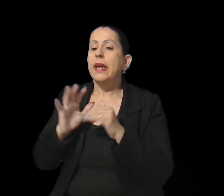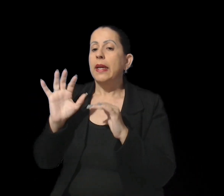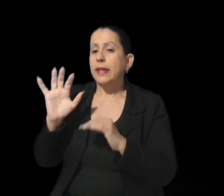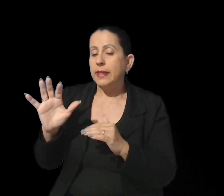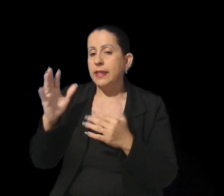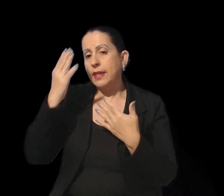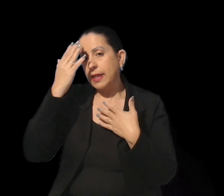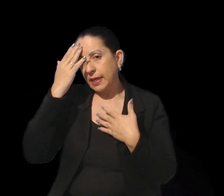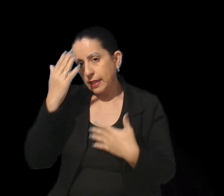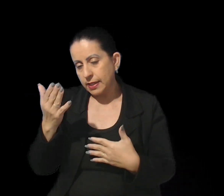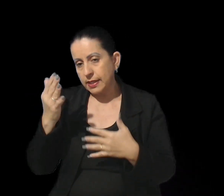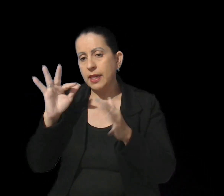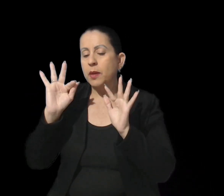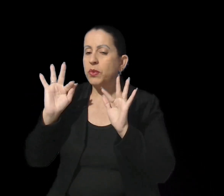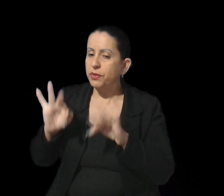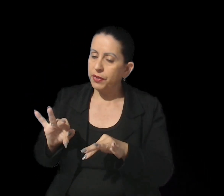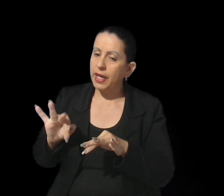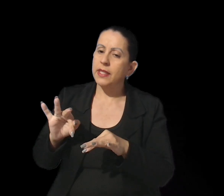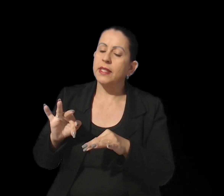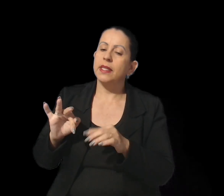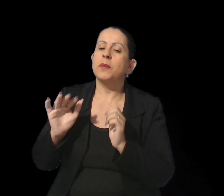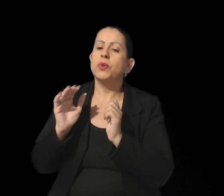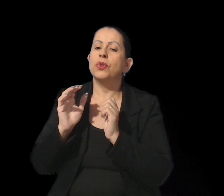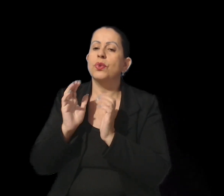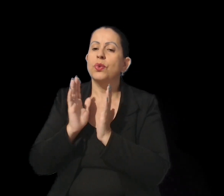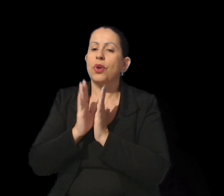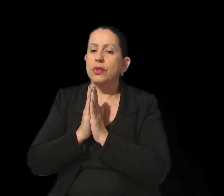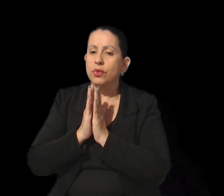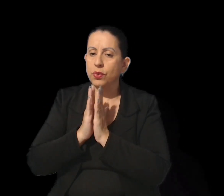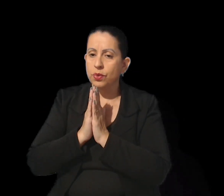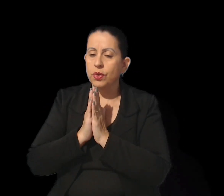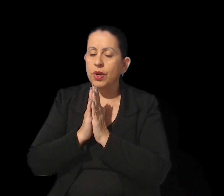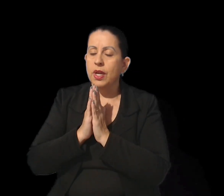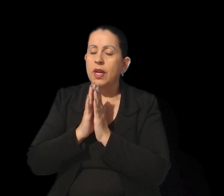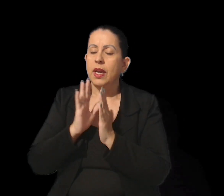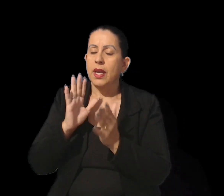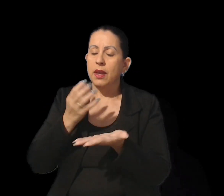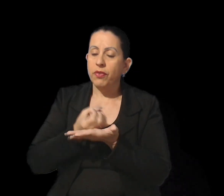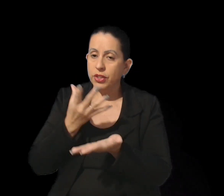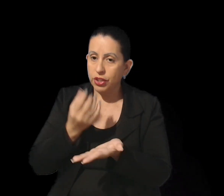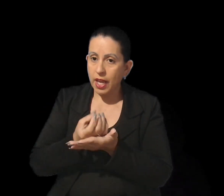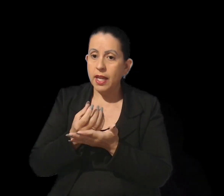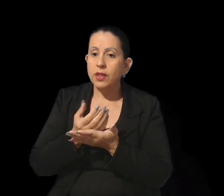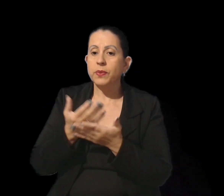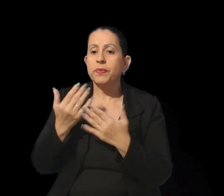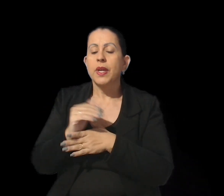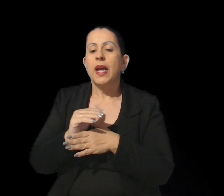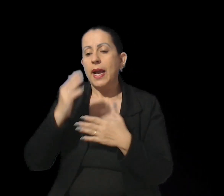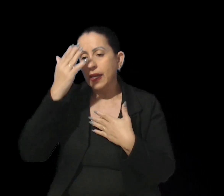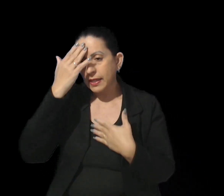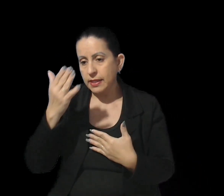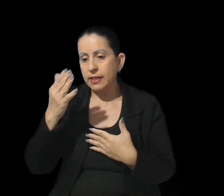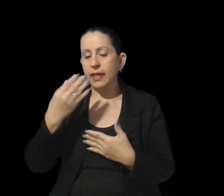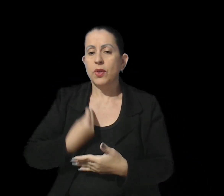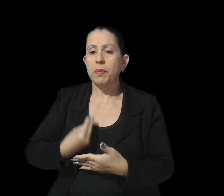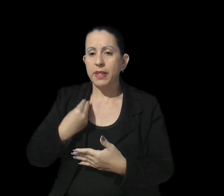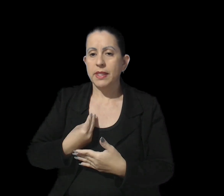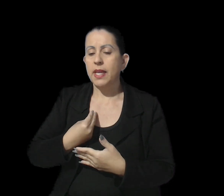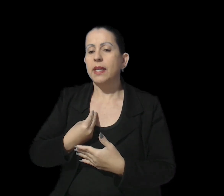E assim agradecemos e finalizamos o nosso Evangelho, agradecendo a